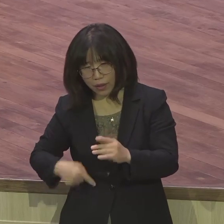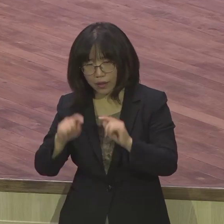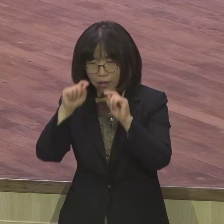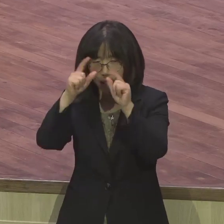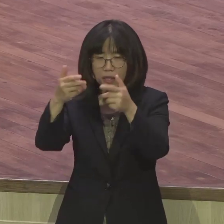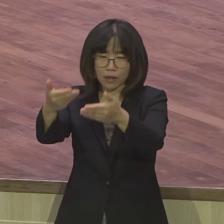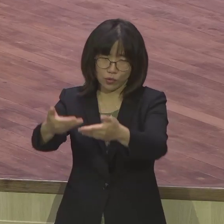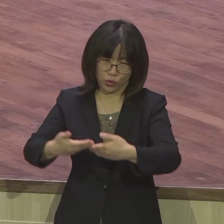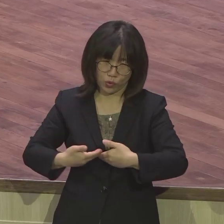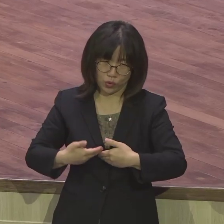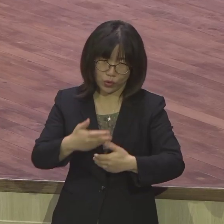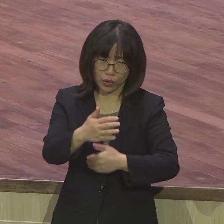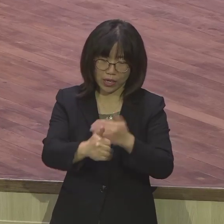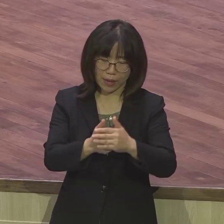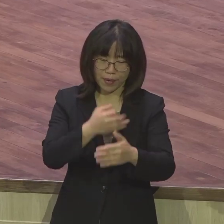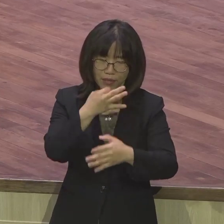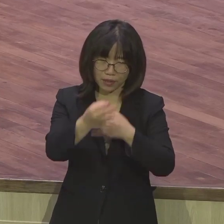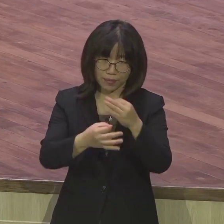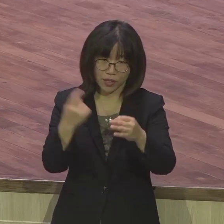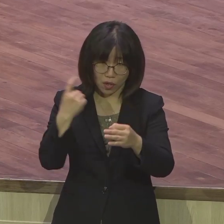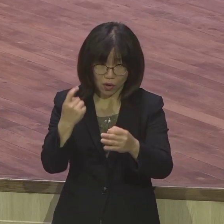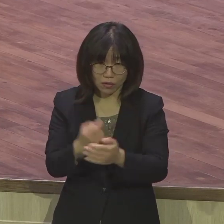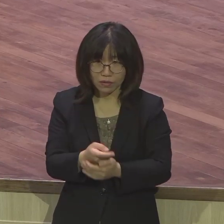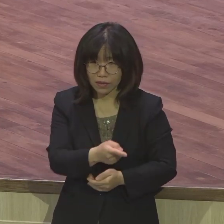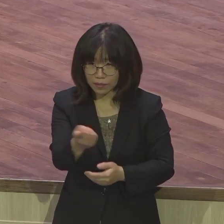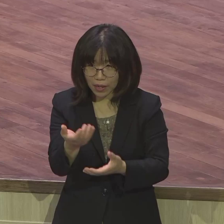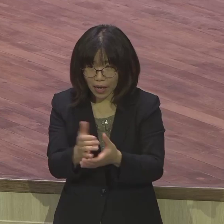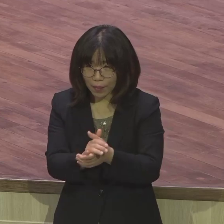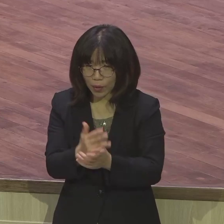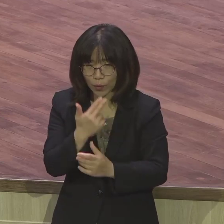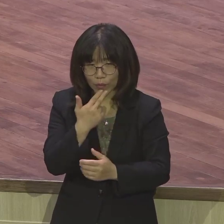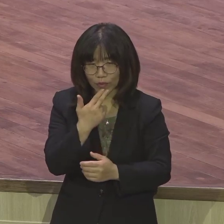하나님의 음성이에요. 왜 아멘 안 하세요?